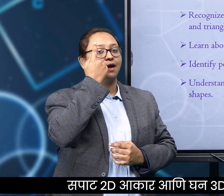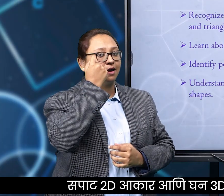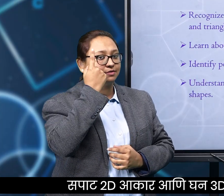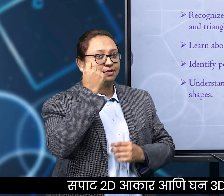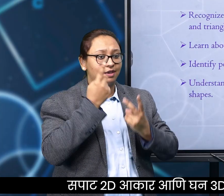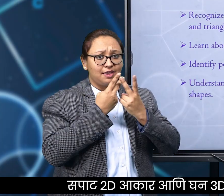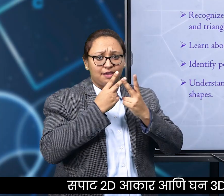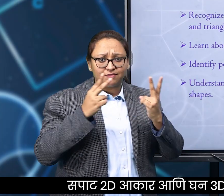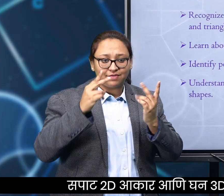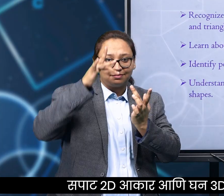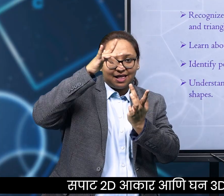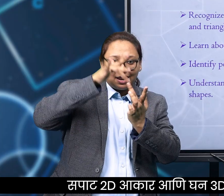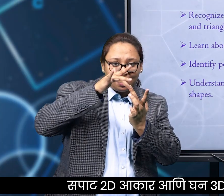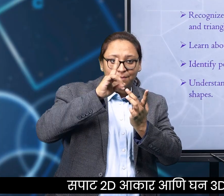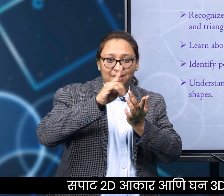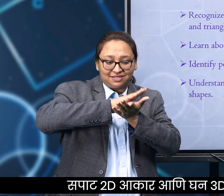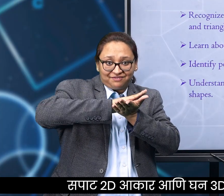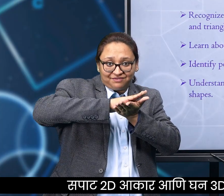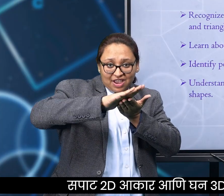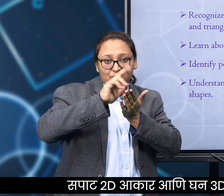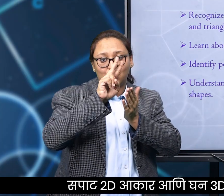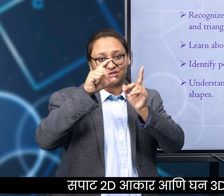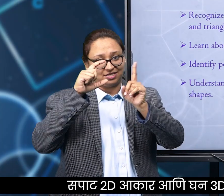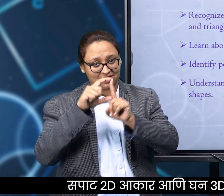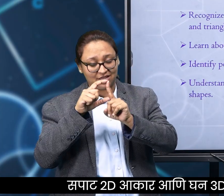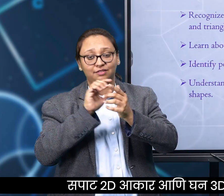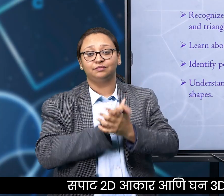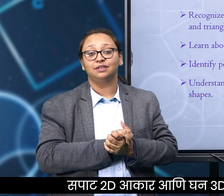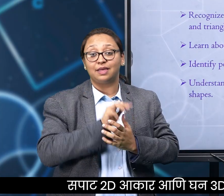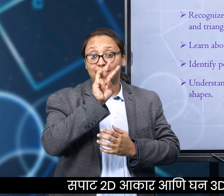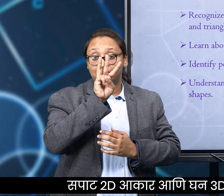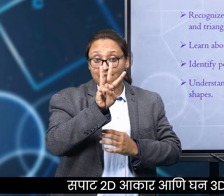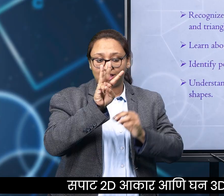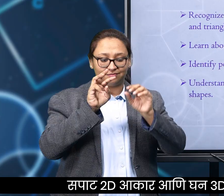सपाट 2D आकार आणि घन 3D आकारांपर्यंत फरक समजून घ्या.